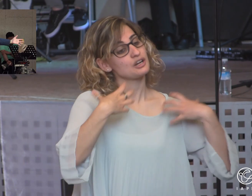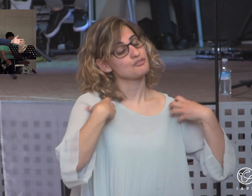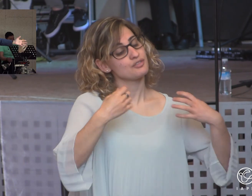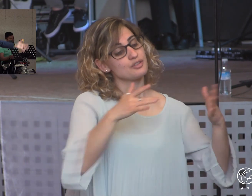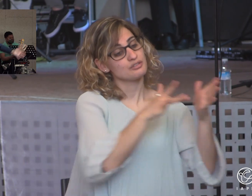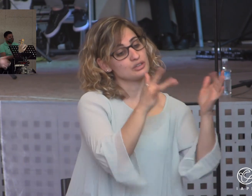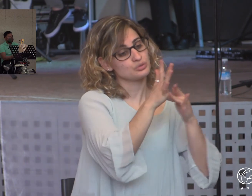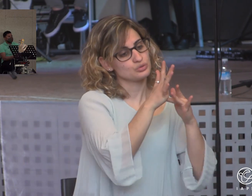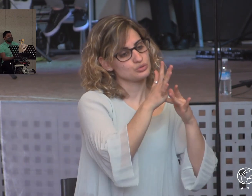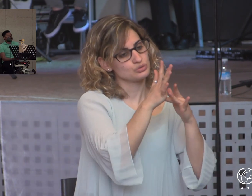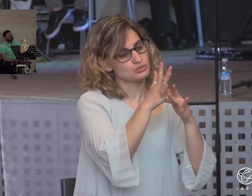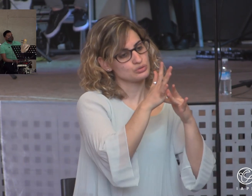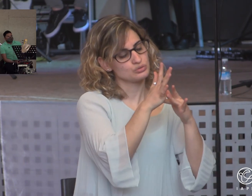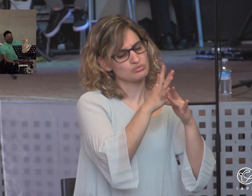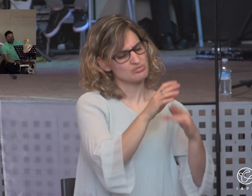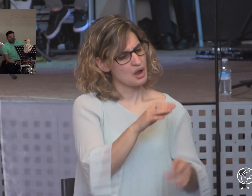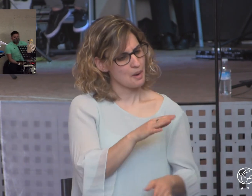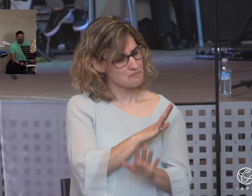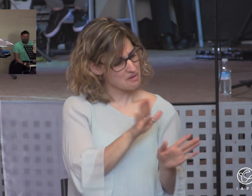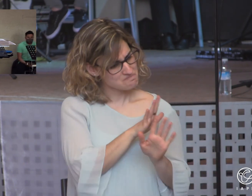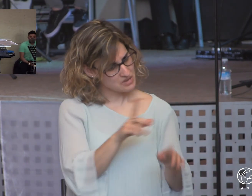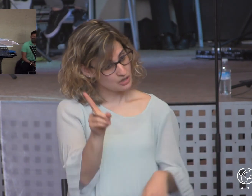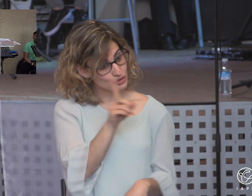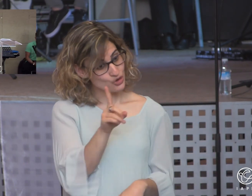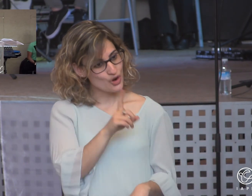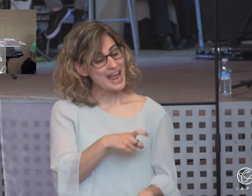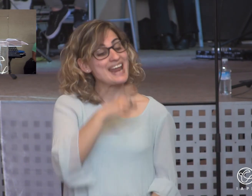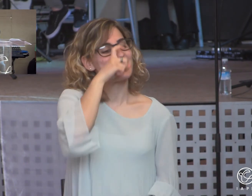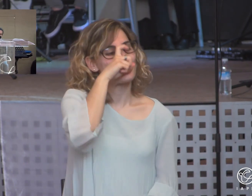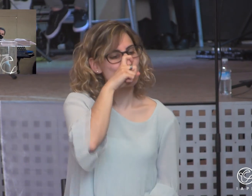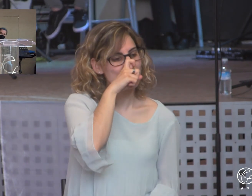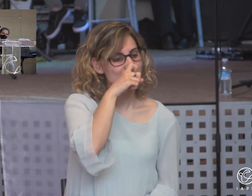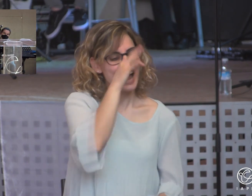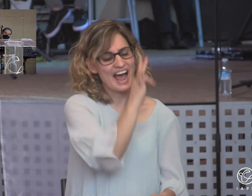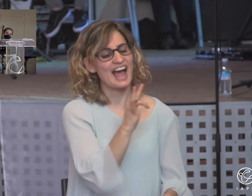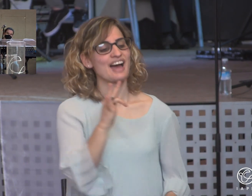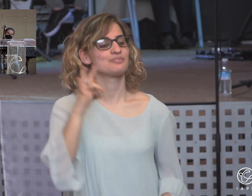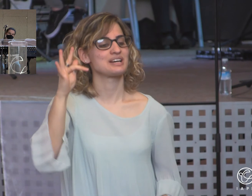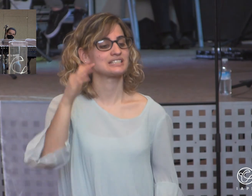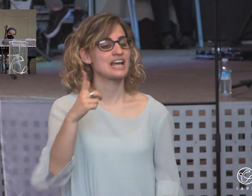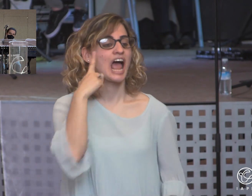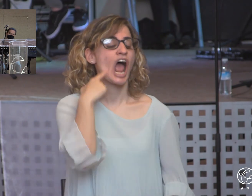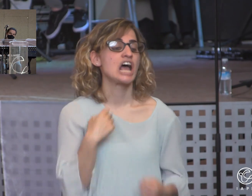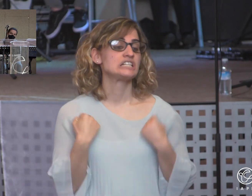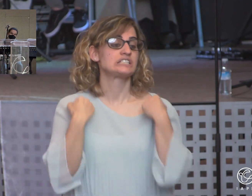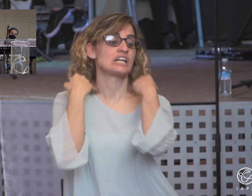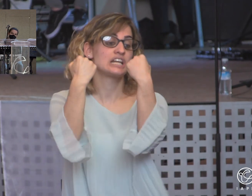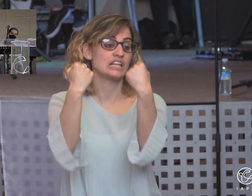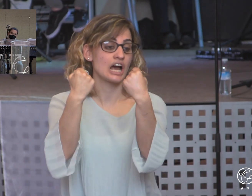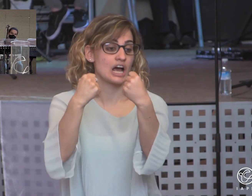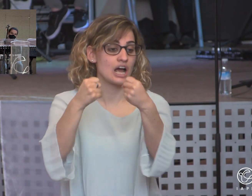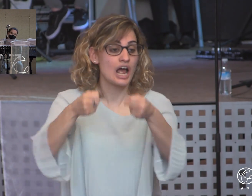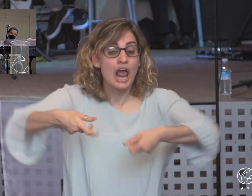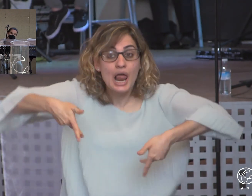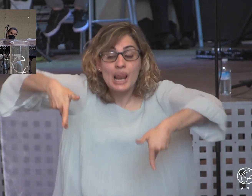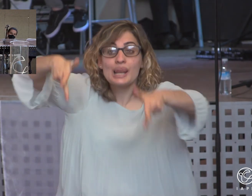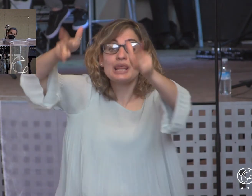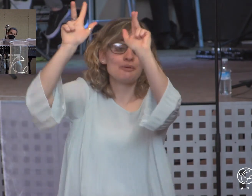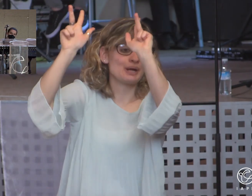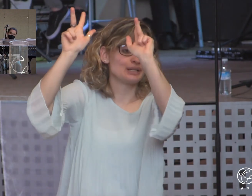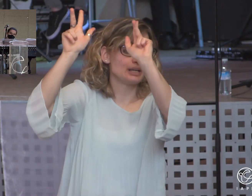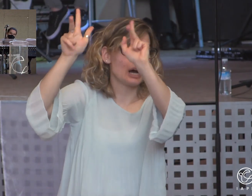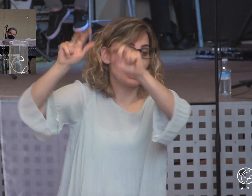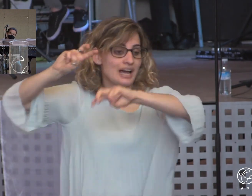de Él es sanidad, es libertad, es restauración, es